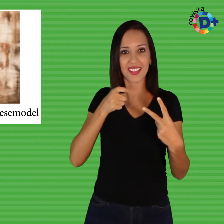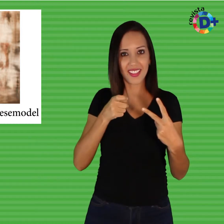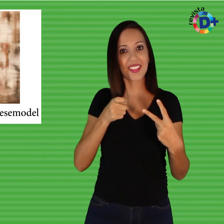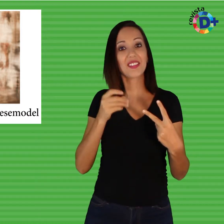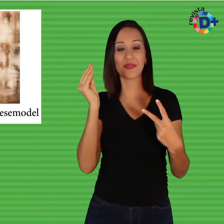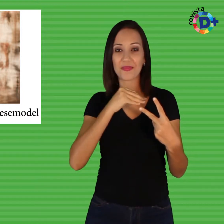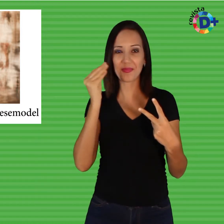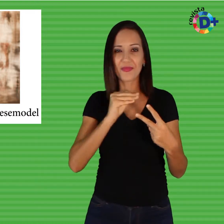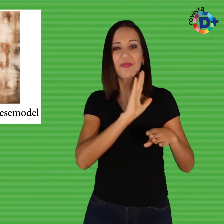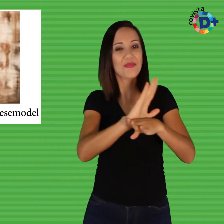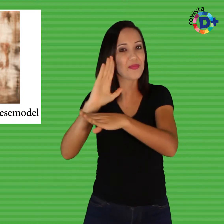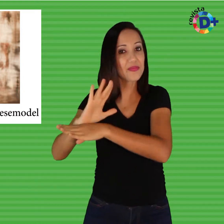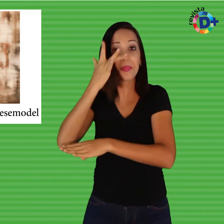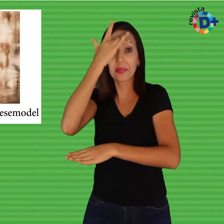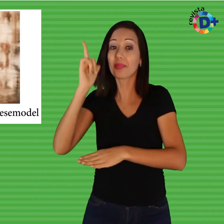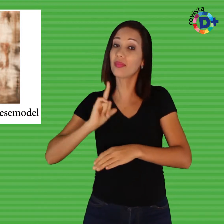dar apoio a quem a tem.